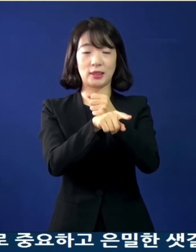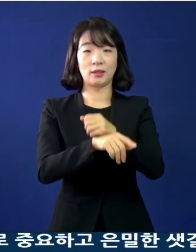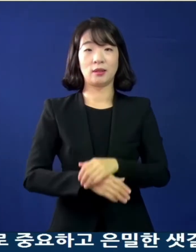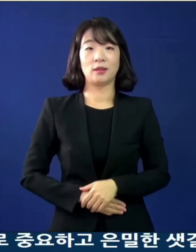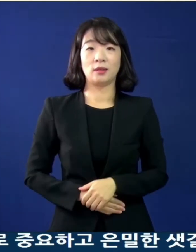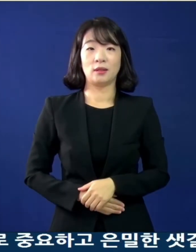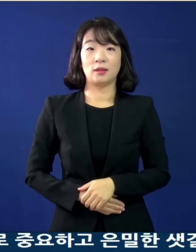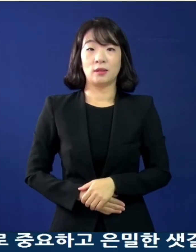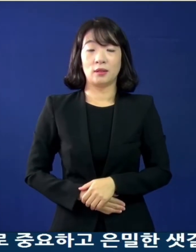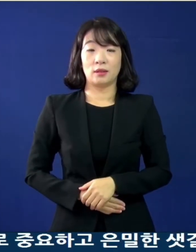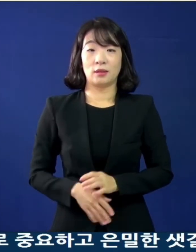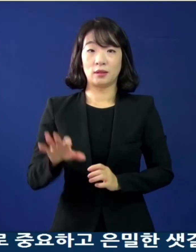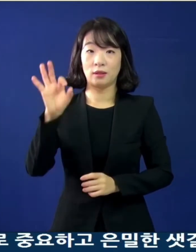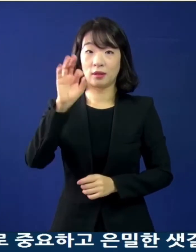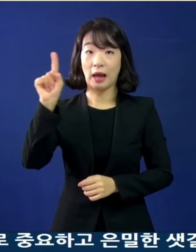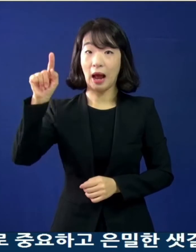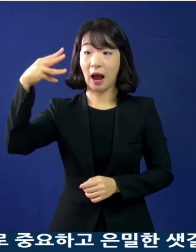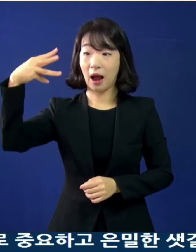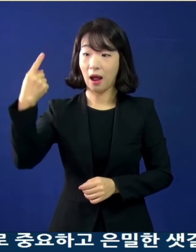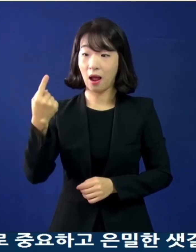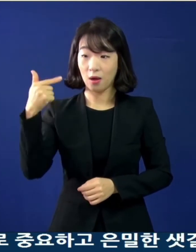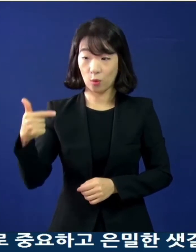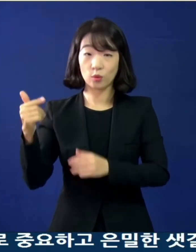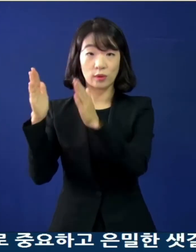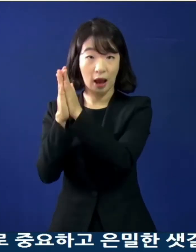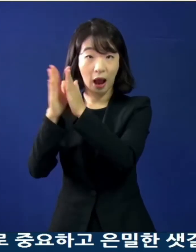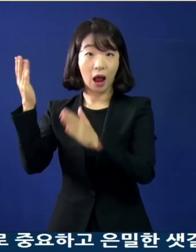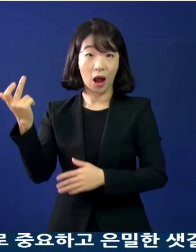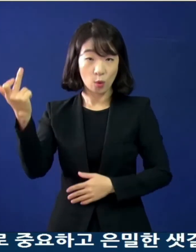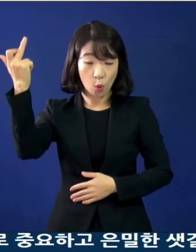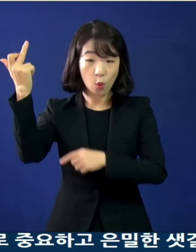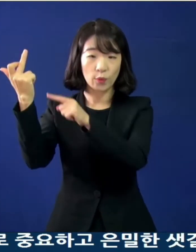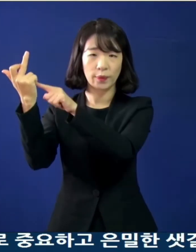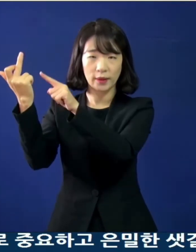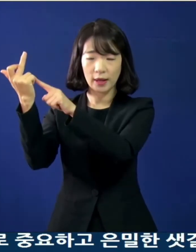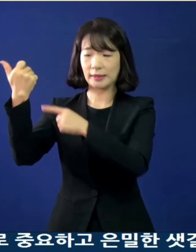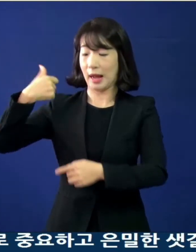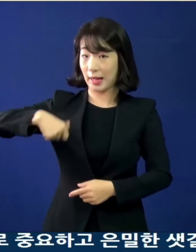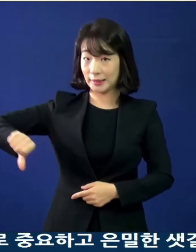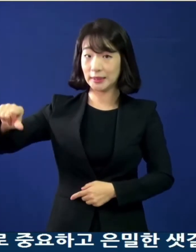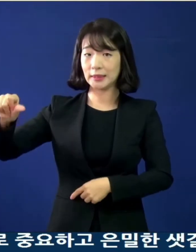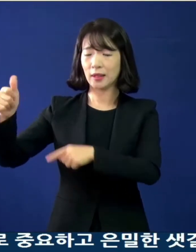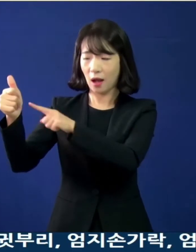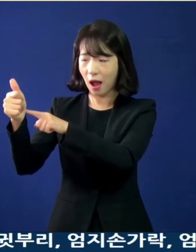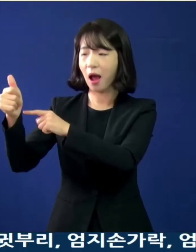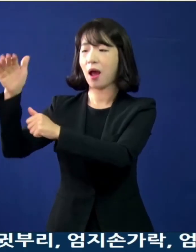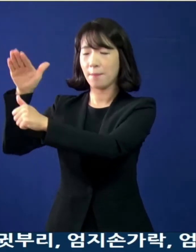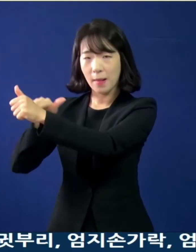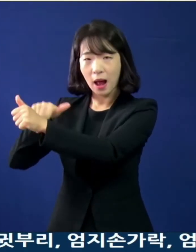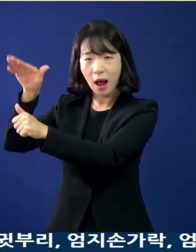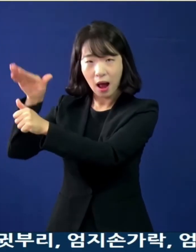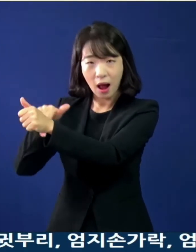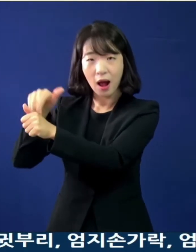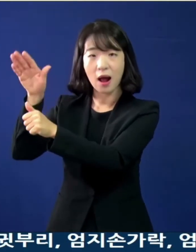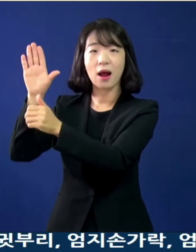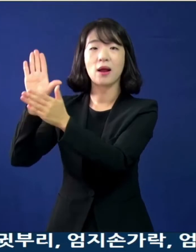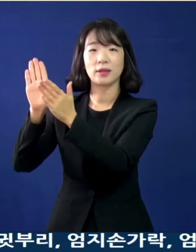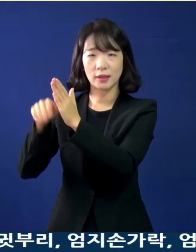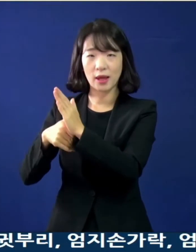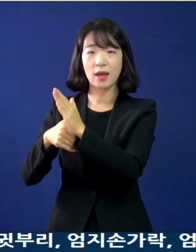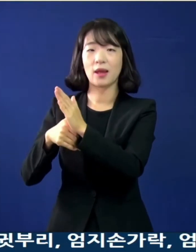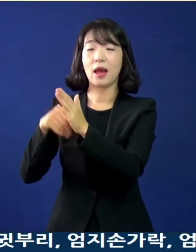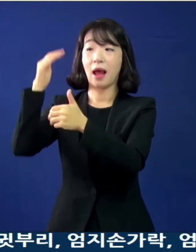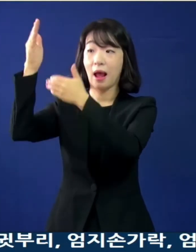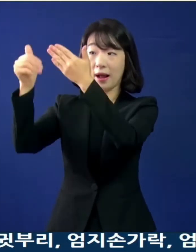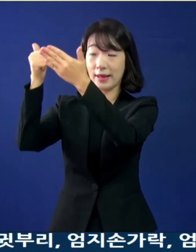아론과 아론의 아들들을, 그 내면을 정화할 때 하나님이 그 인간과 소통하고